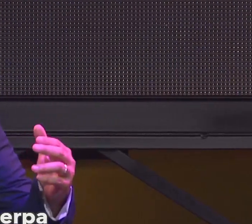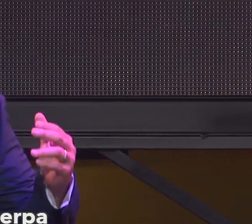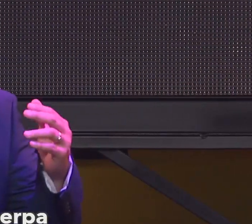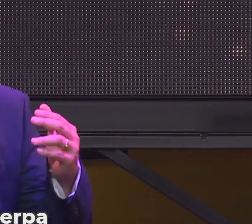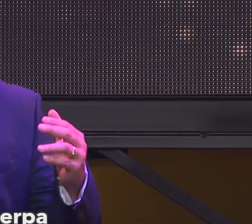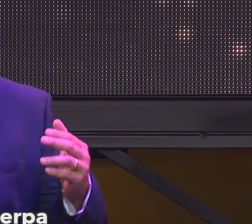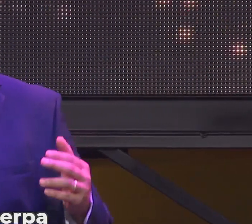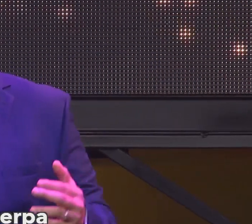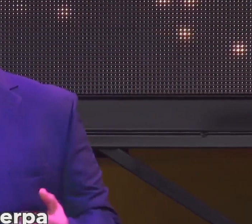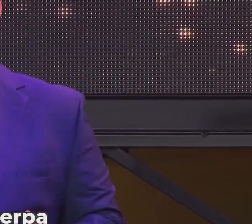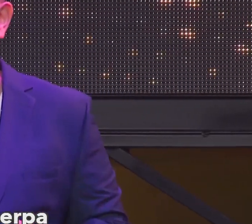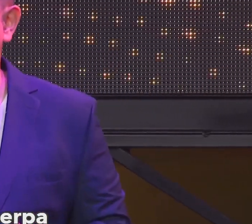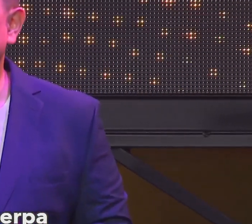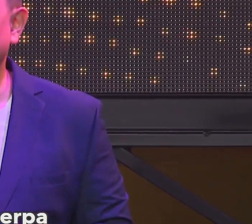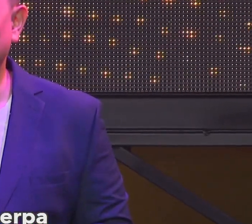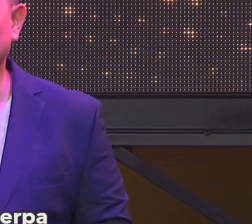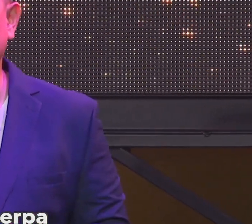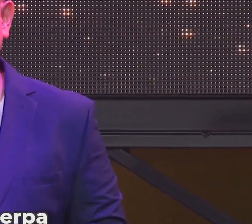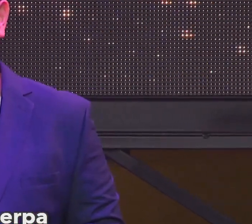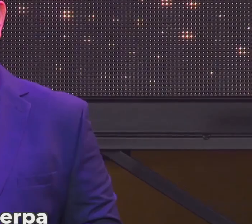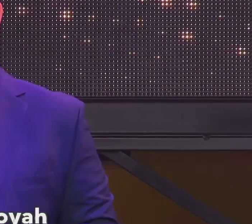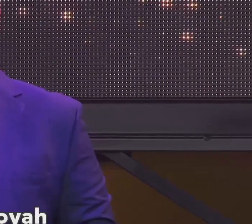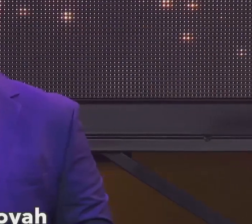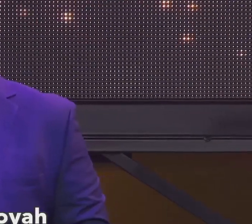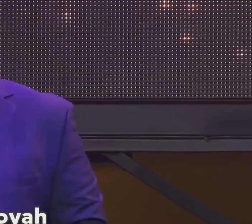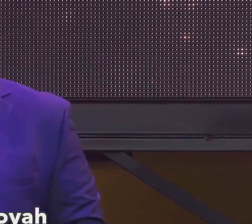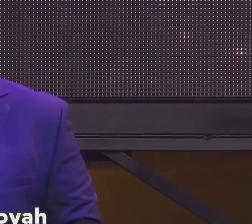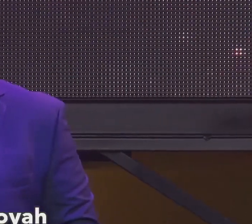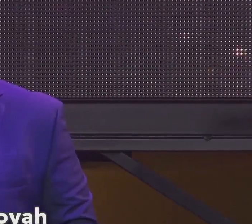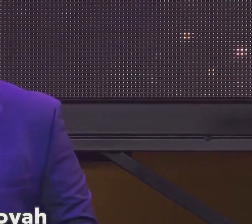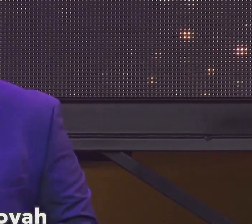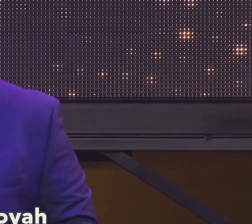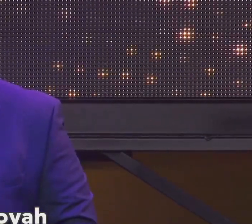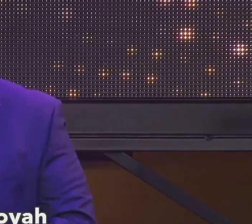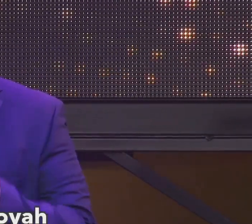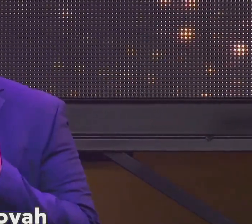saat badai menerpa.